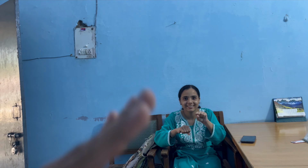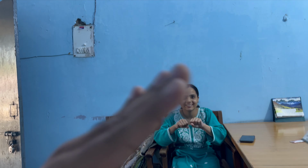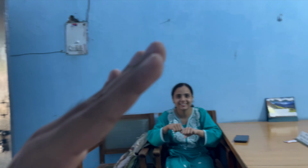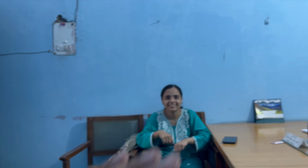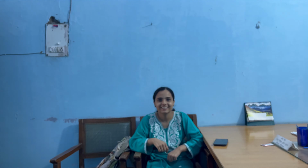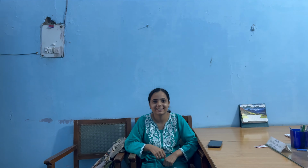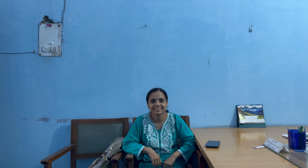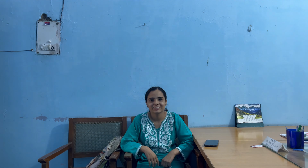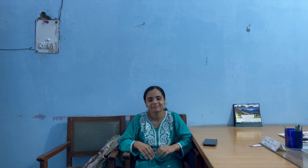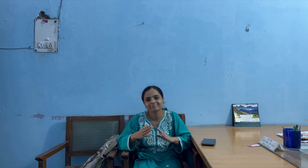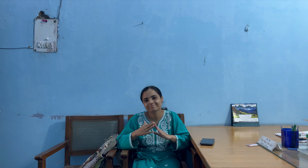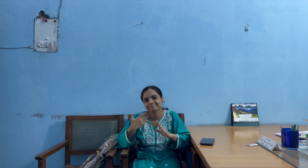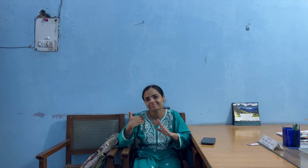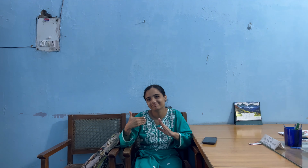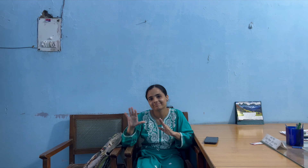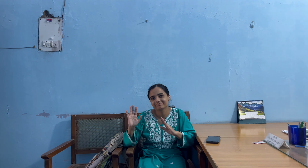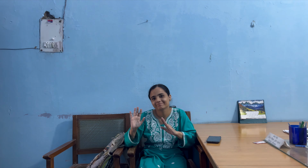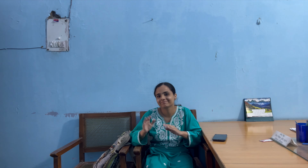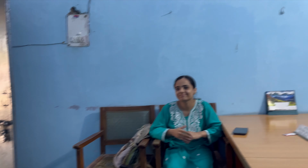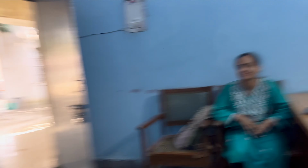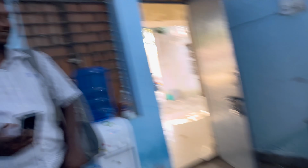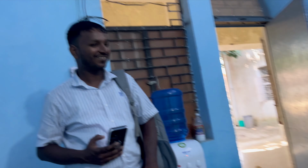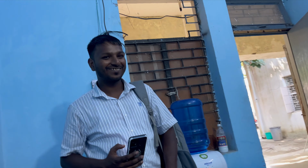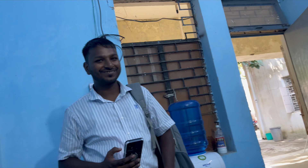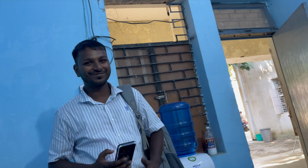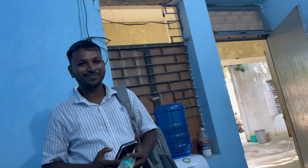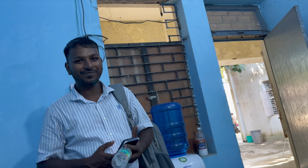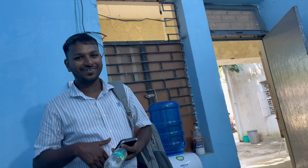चल रहे हो। चलो चलो गाइस